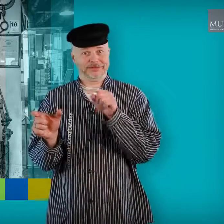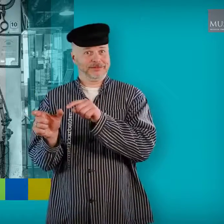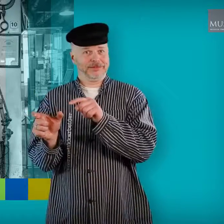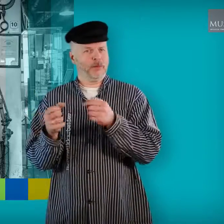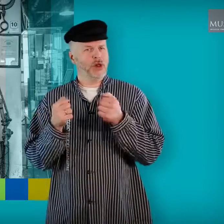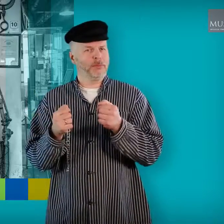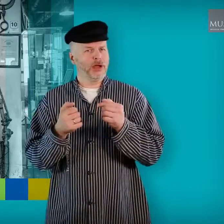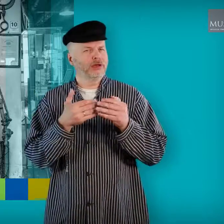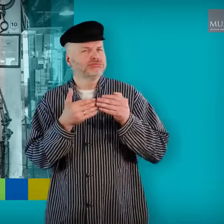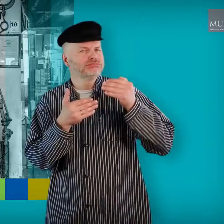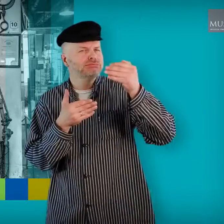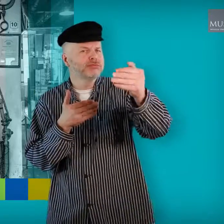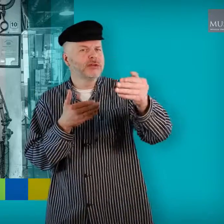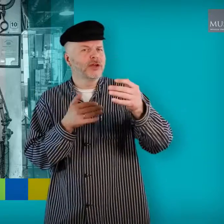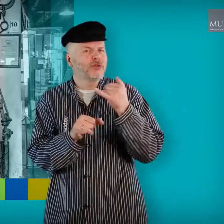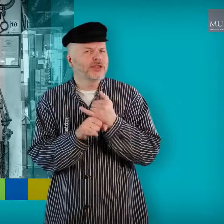hvordan kunne man sikre brislingens holdbarhet?